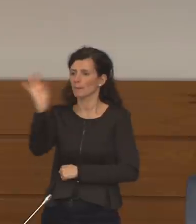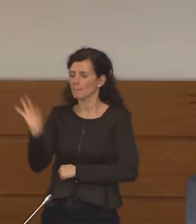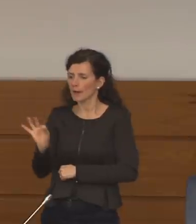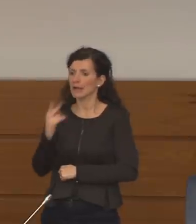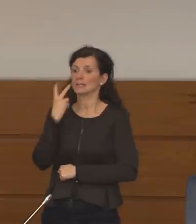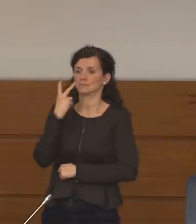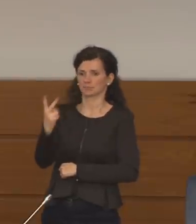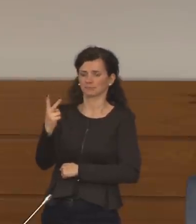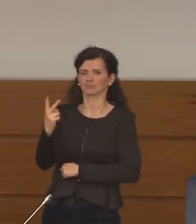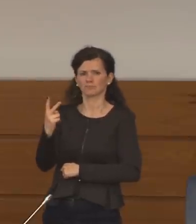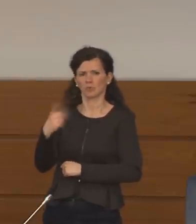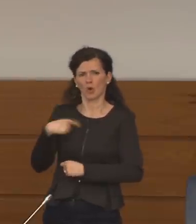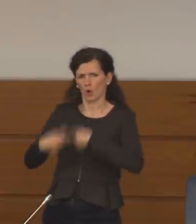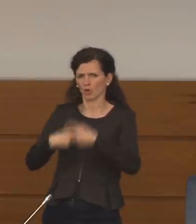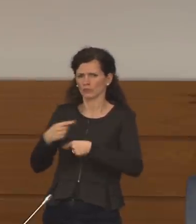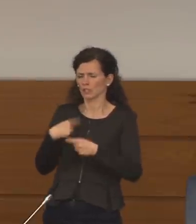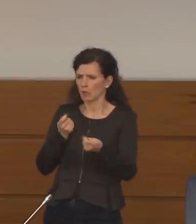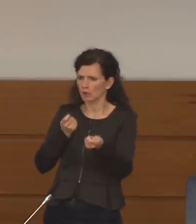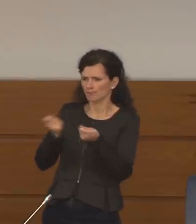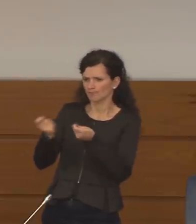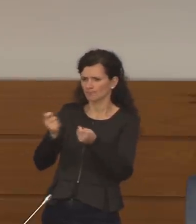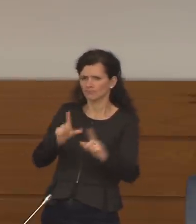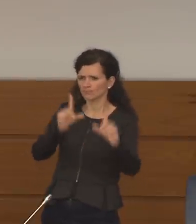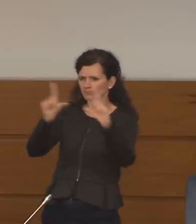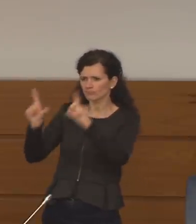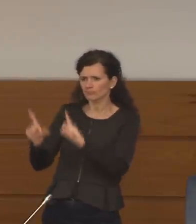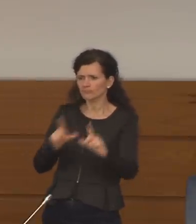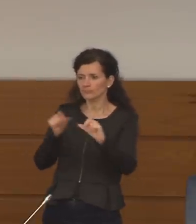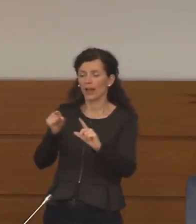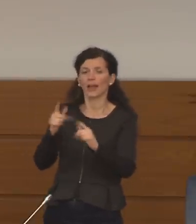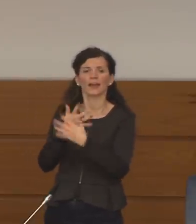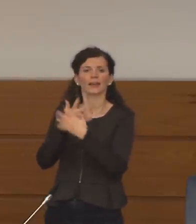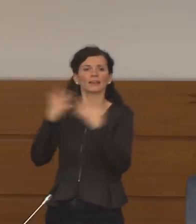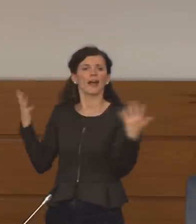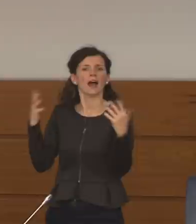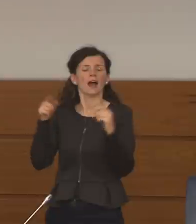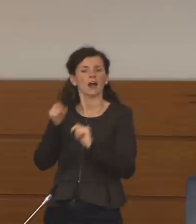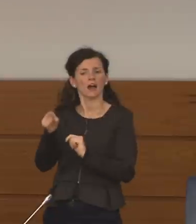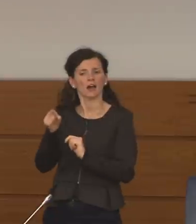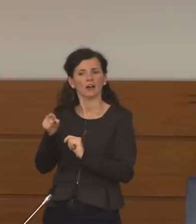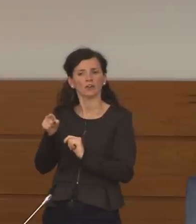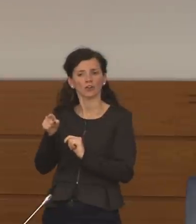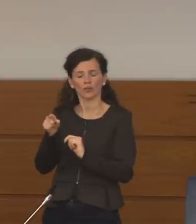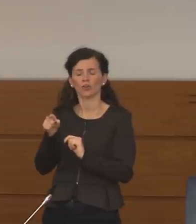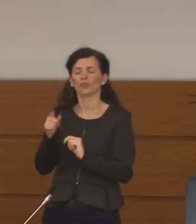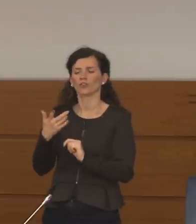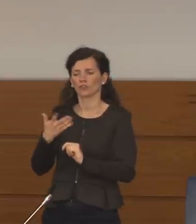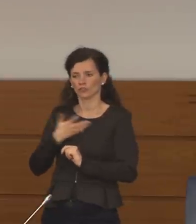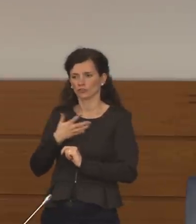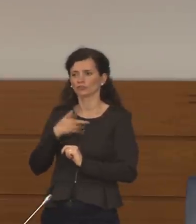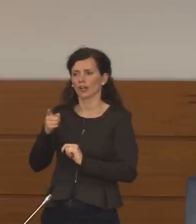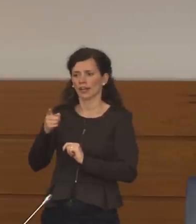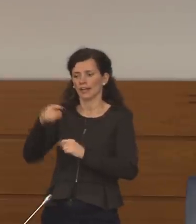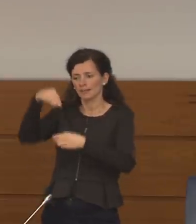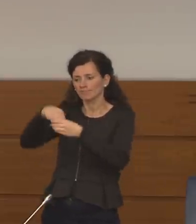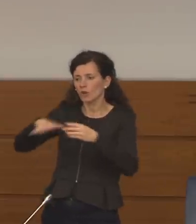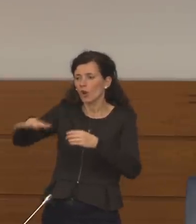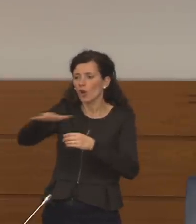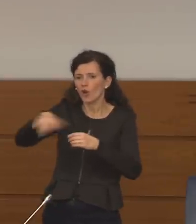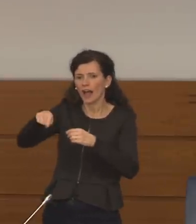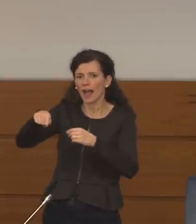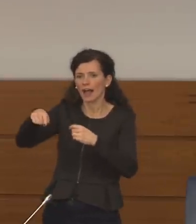abbiamo monitorizzato insomma vdr reso evidente appare evidente che c'è una circolazione sostenuta locale